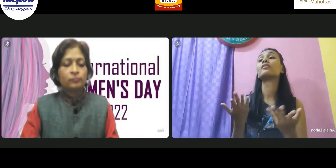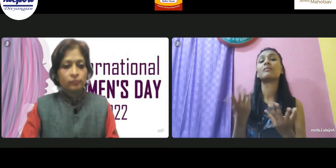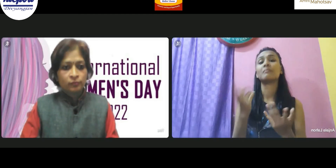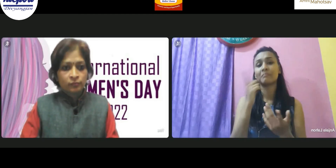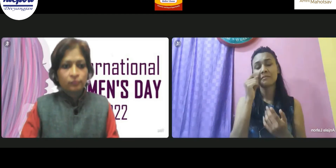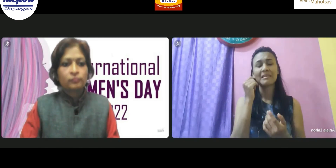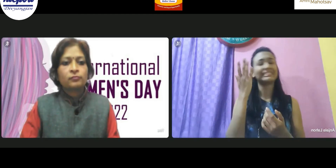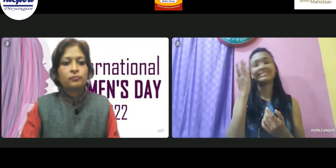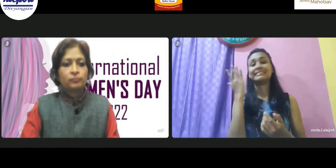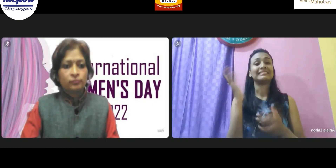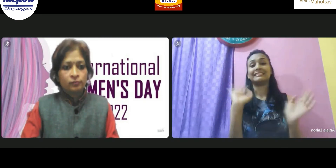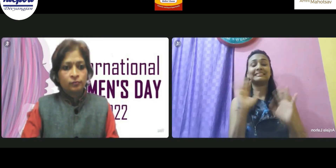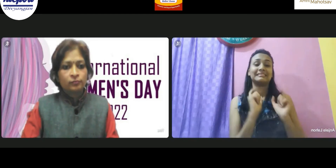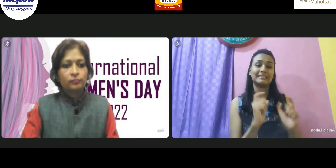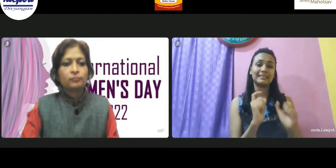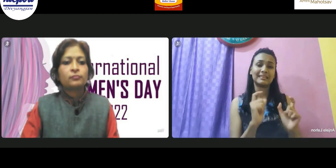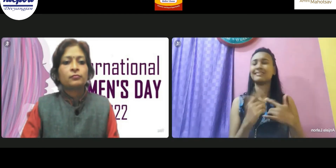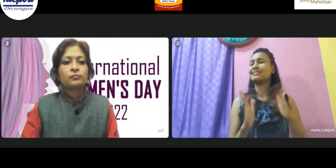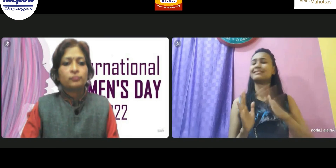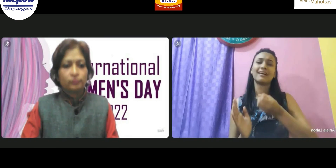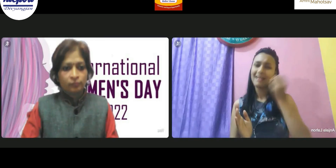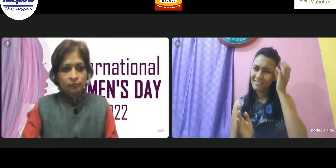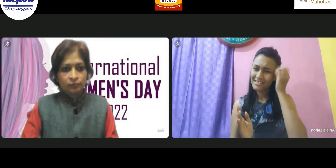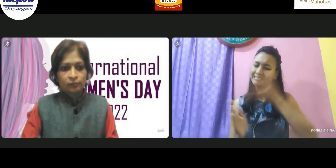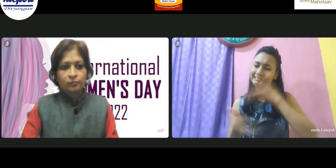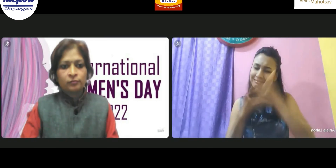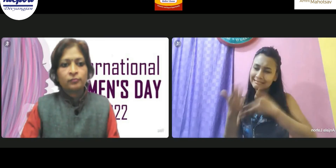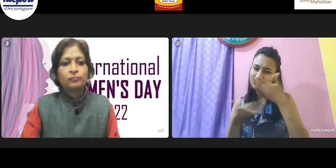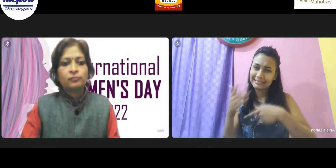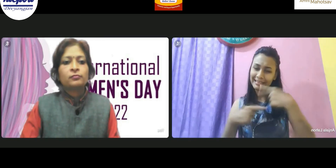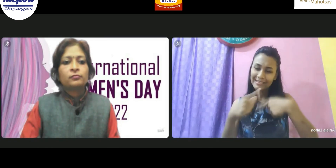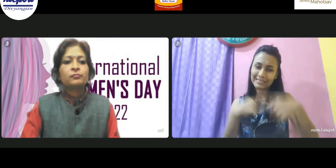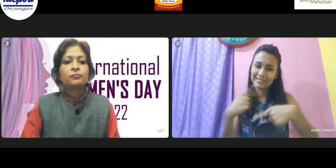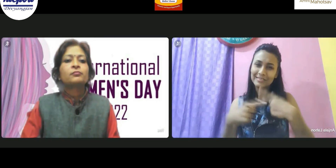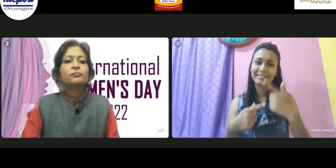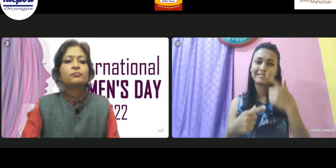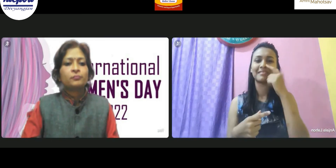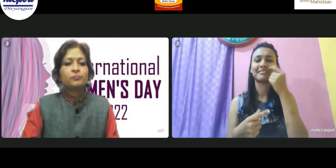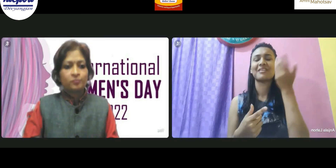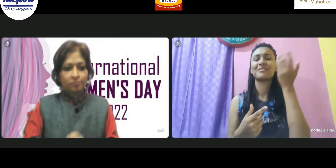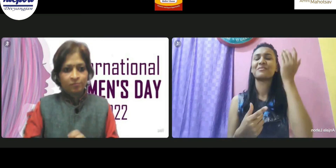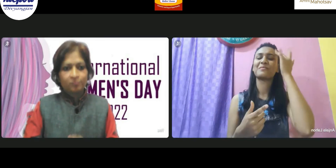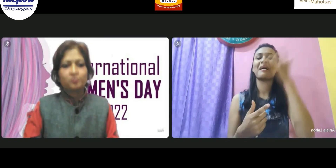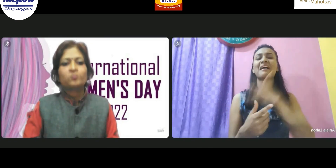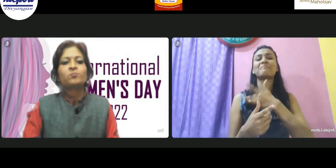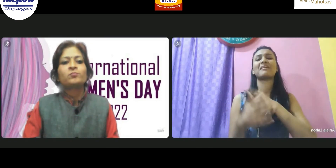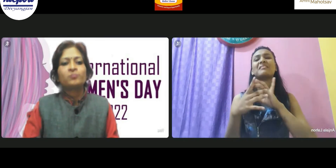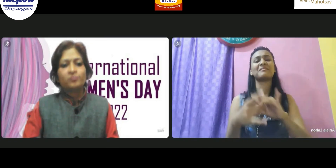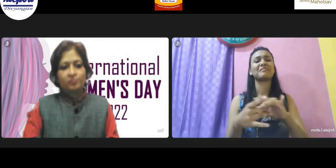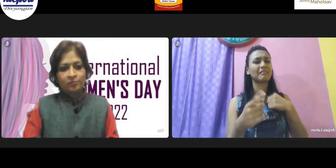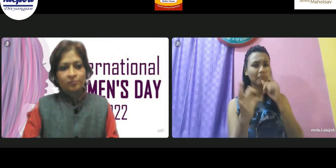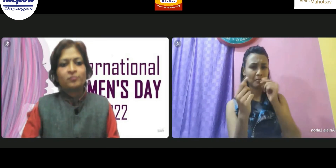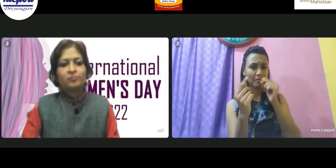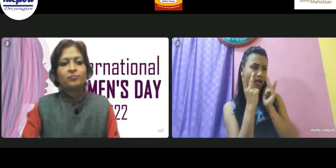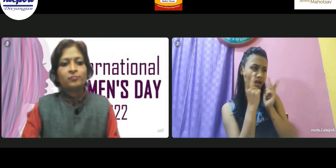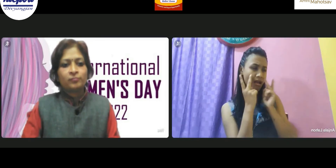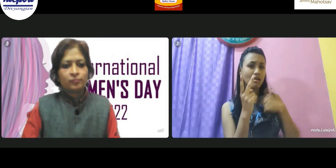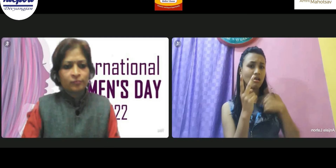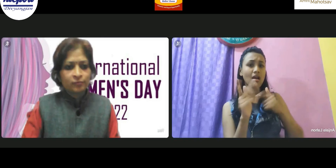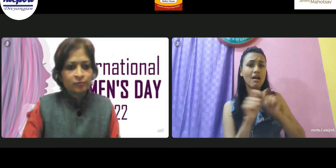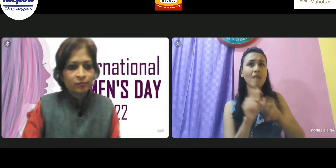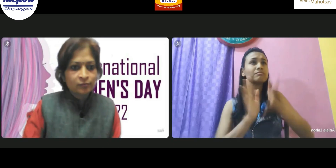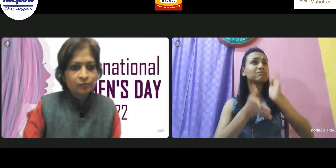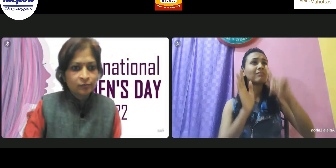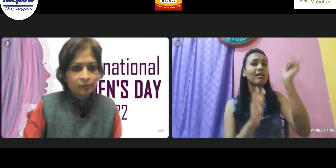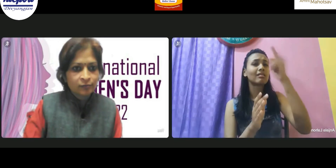मैं बधिर हूं तो क्या हुआ, नहीं, केवल लड़के ही नहीं लड़कियां भी सब कुछ कर सकती हैं। अब धीरे धीरे मम्मी इन बातों